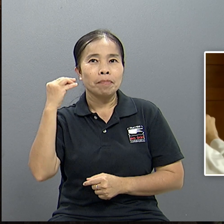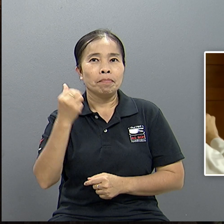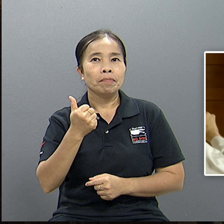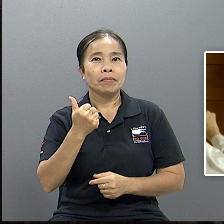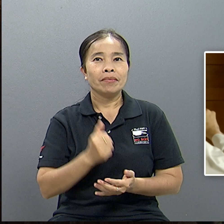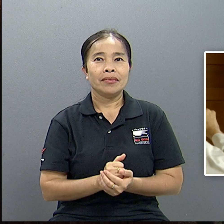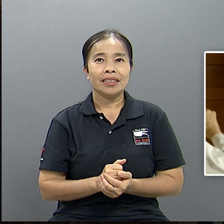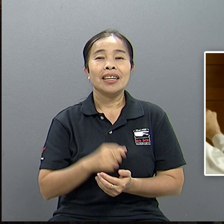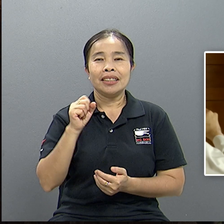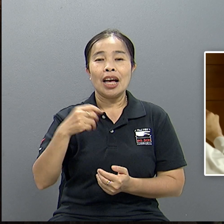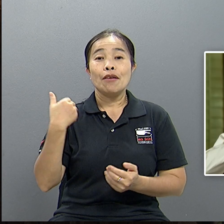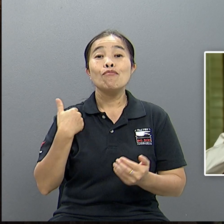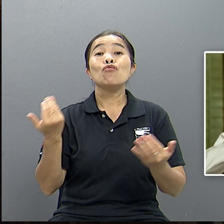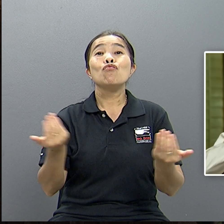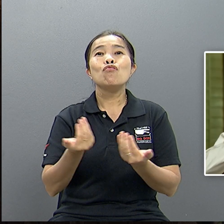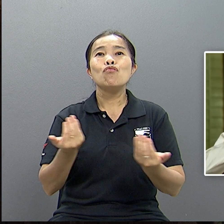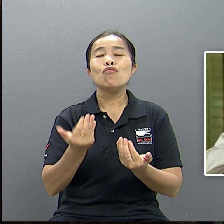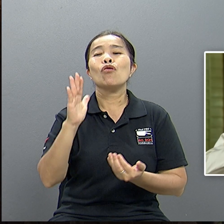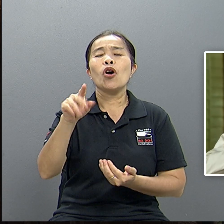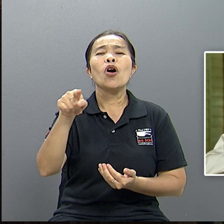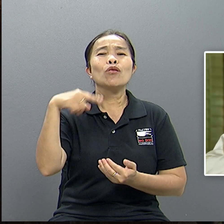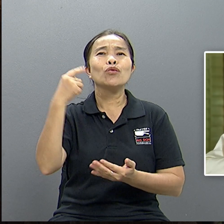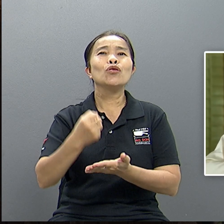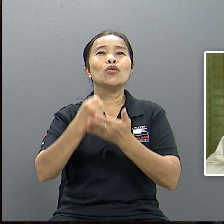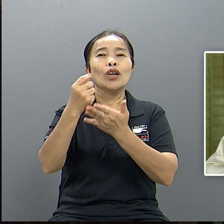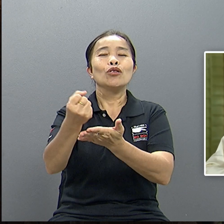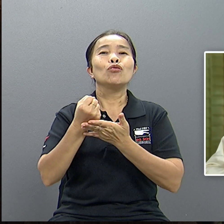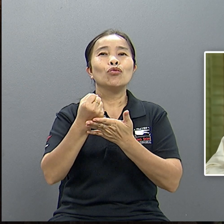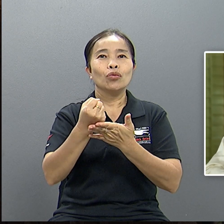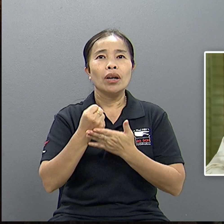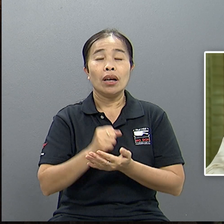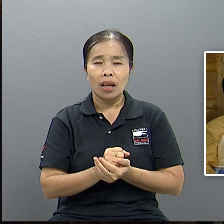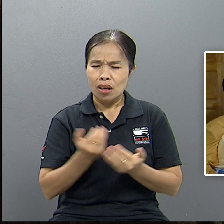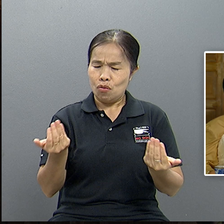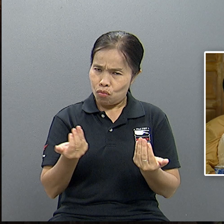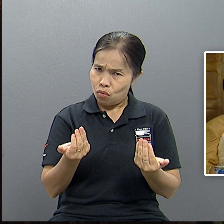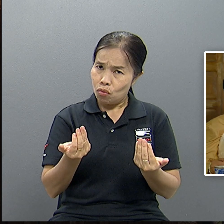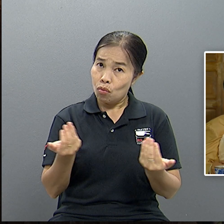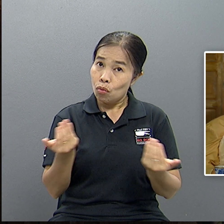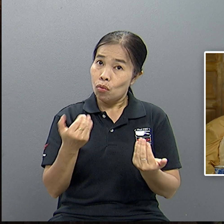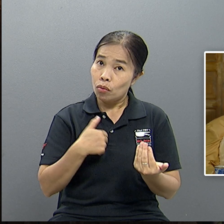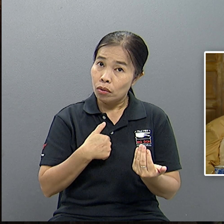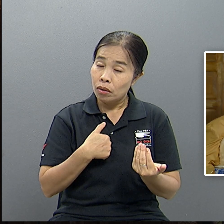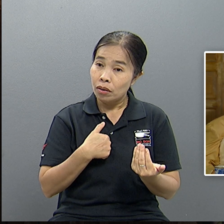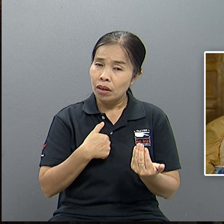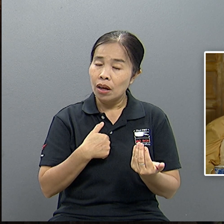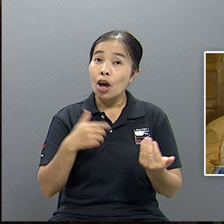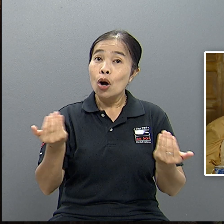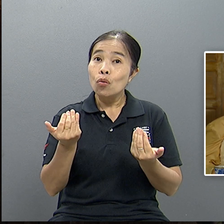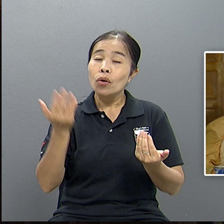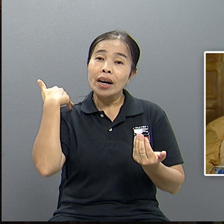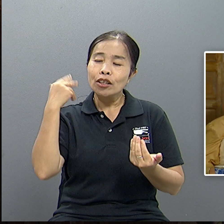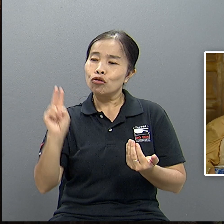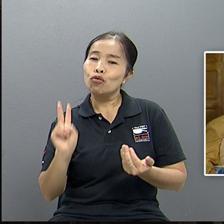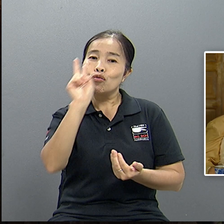ก็ได้ลูกสาวคุณพระนี่แหละที่มาช่วยชงเลี้ยงแขกล่ะ ลูกสาวคุณพระที่ไปอยู่ตำหนักทรงประเ